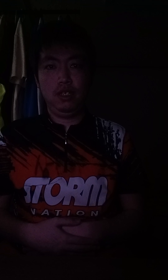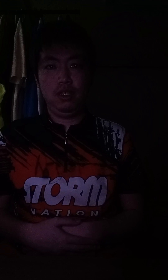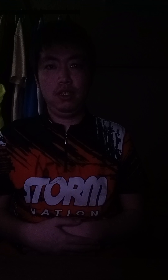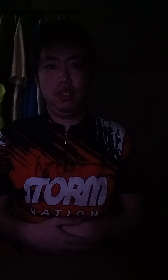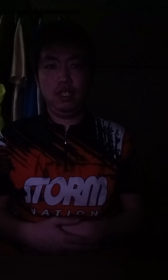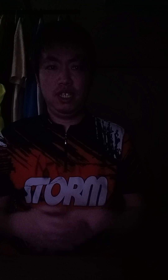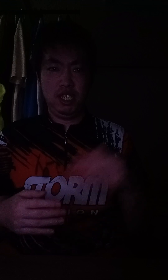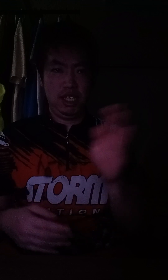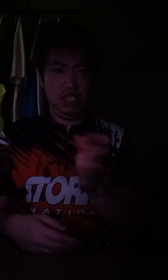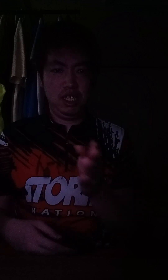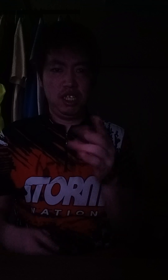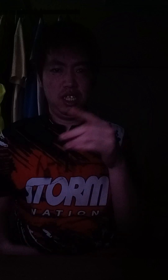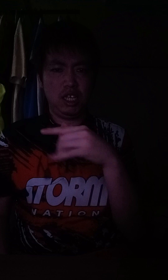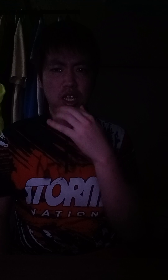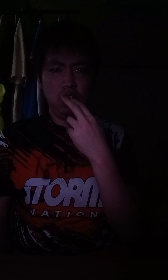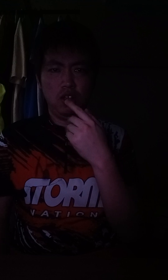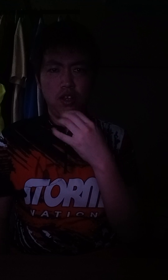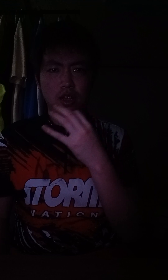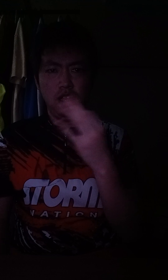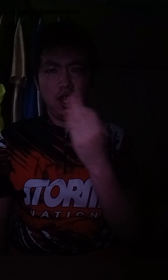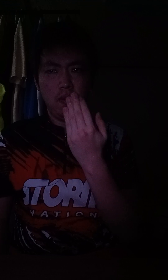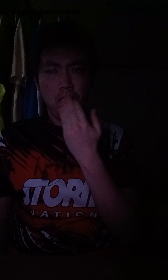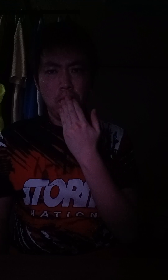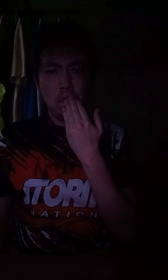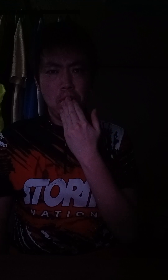생선이다. 아니야. 안 먹어? 손좀 놔.